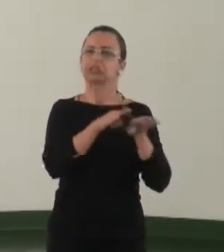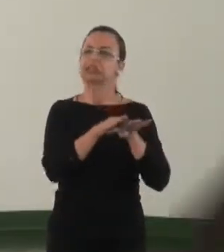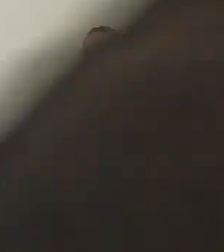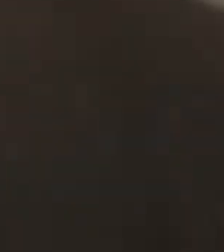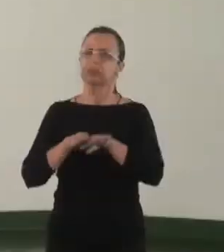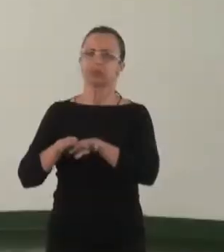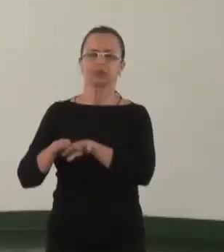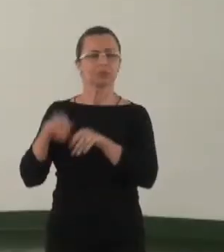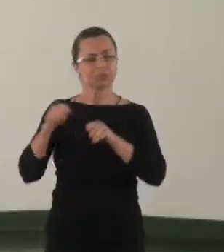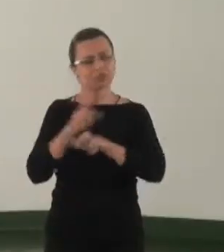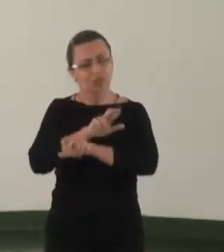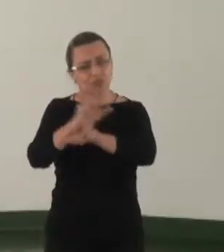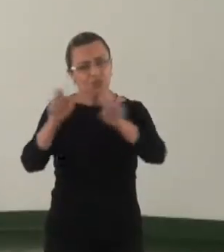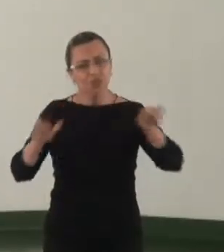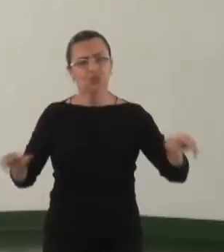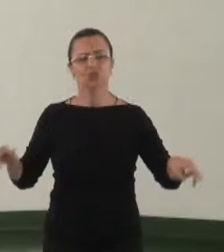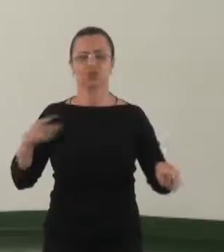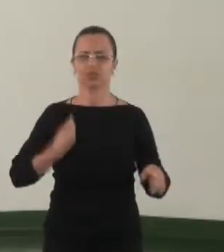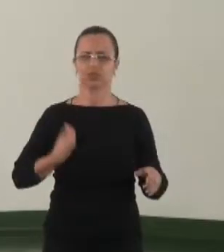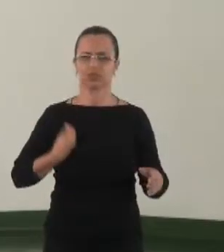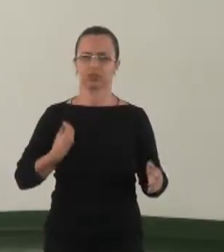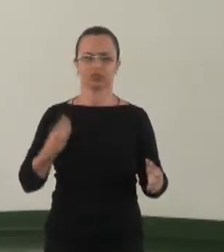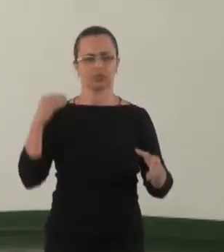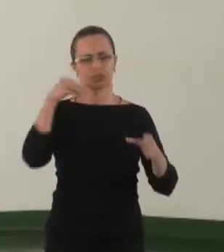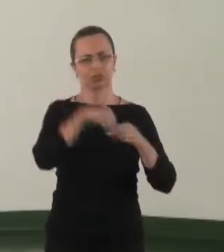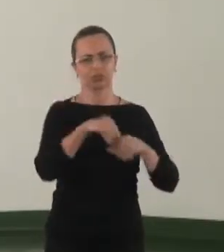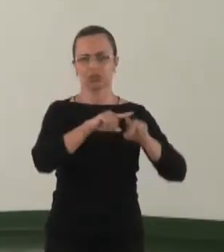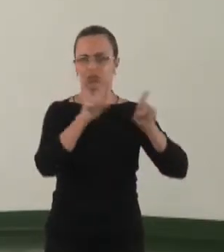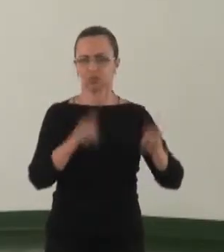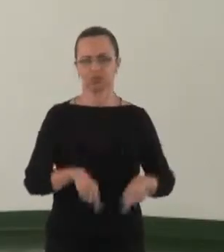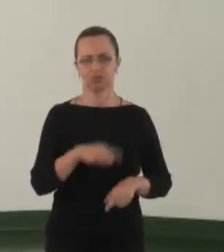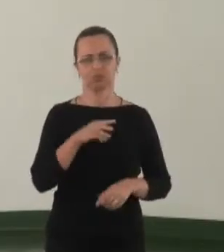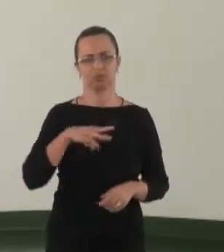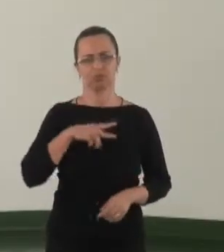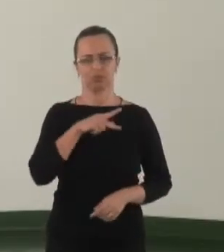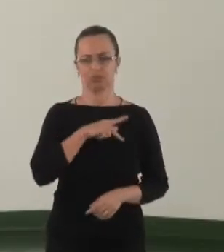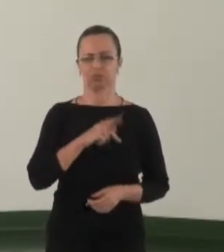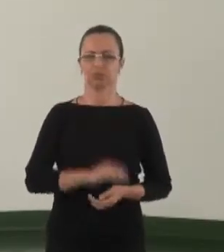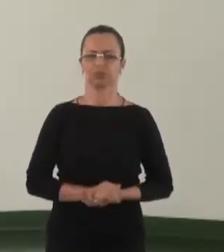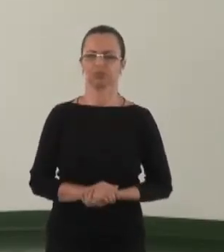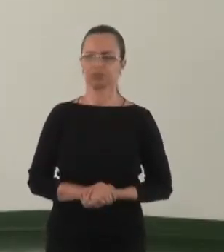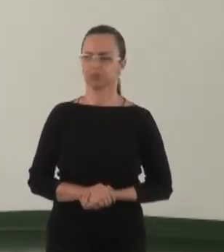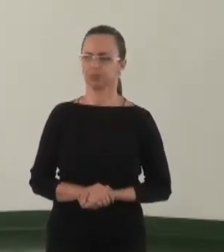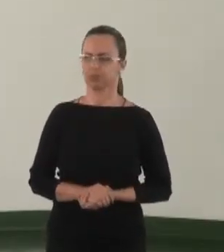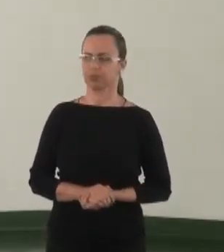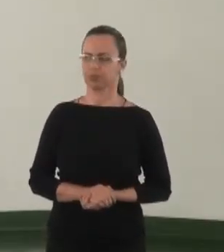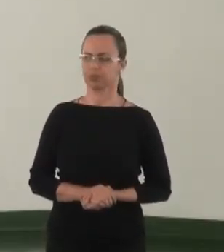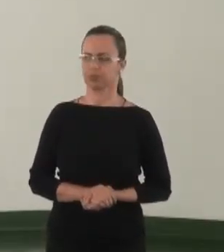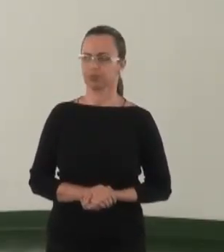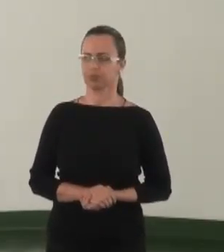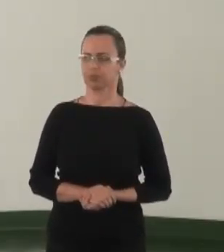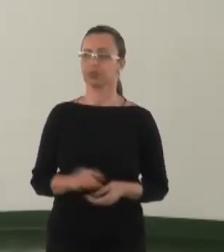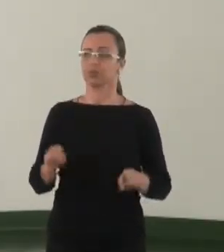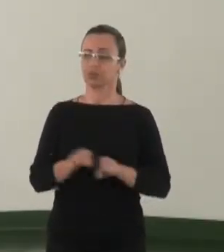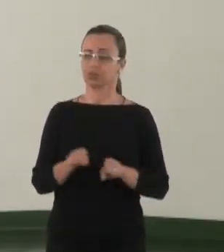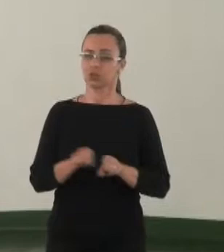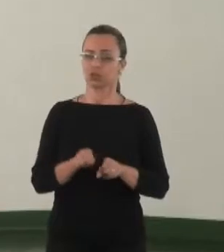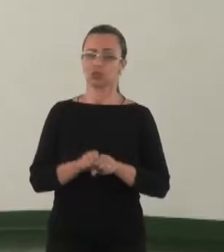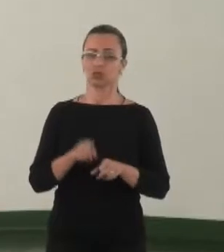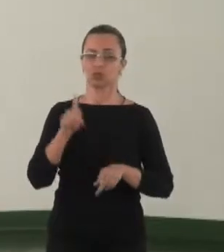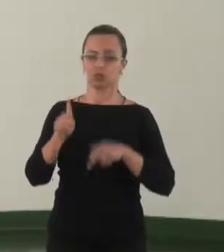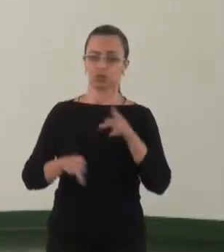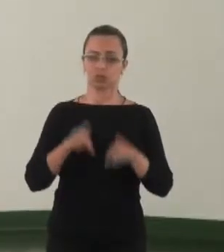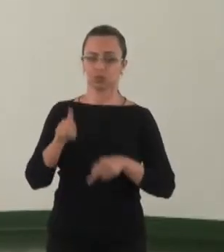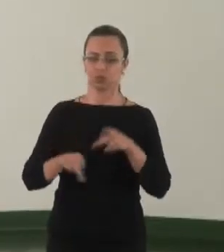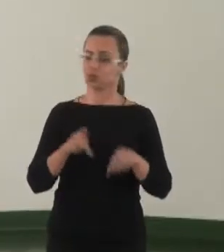lá. Tem que ter diversidade nos quadros do Ministério Público. Tem também a questão dos povos ciganos.